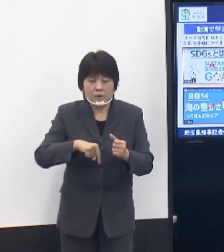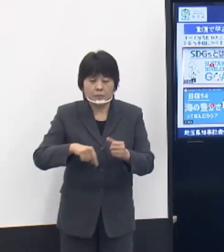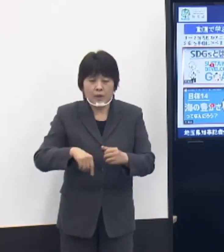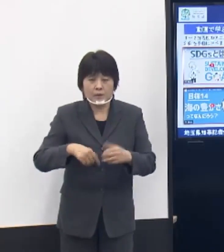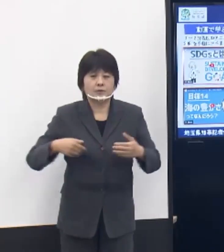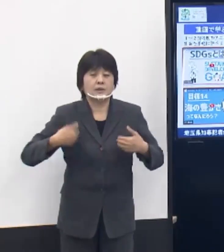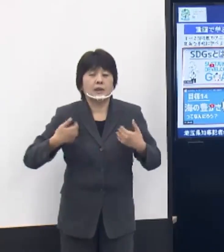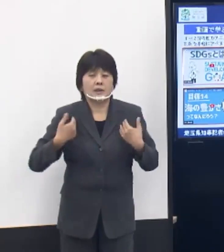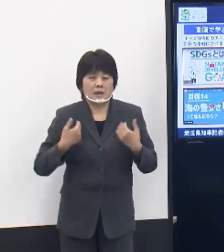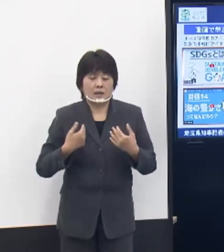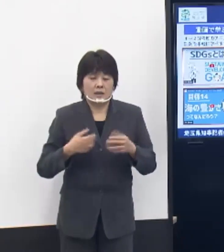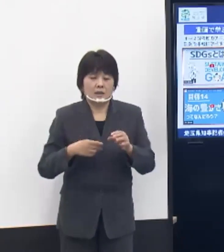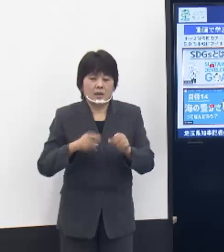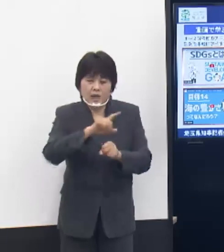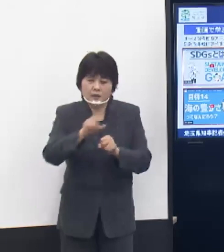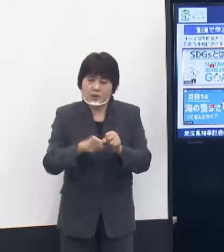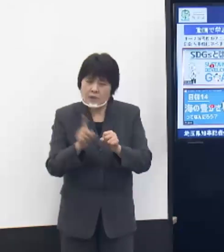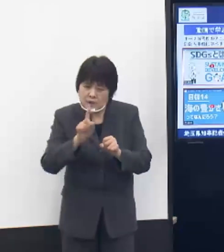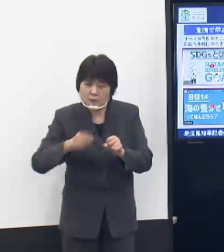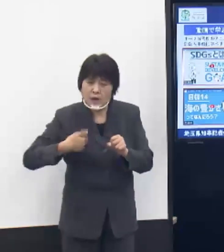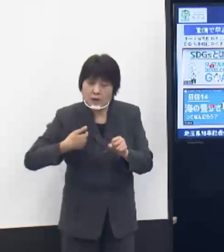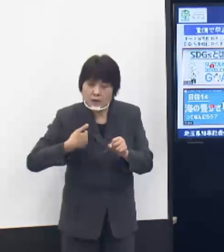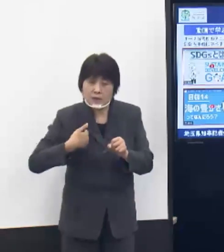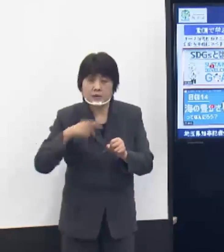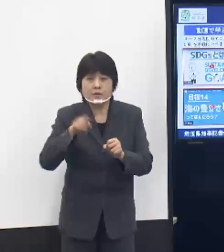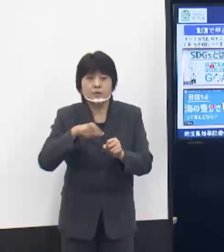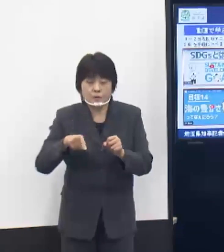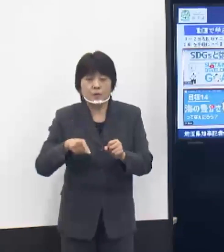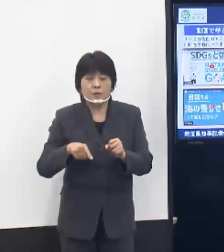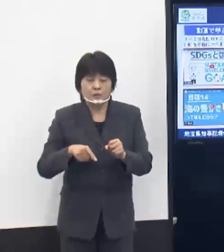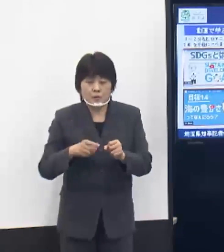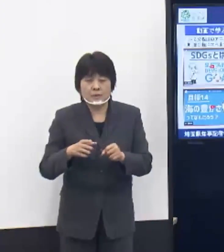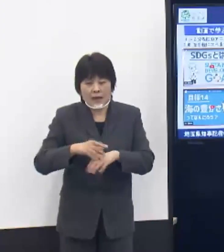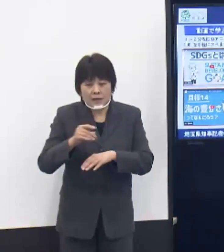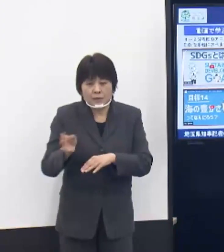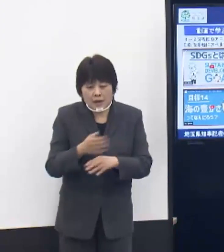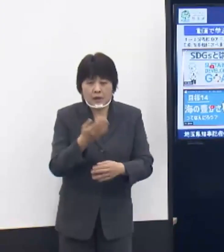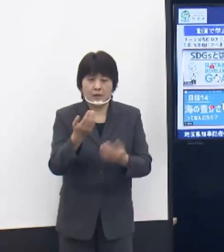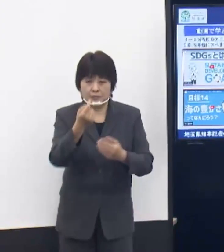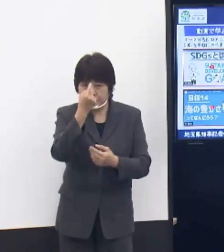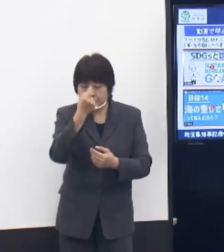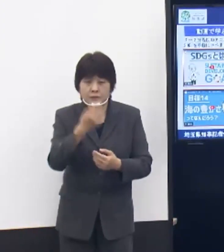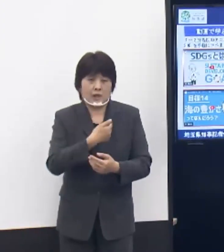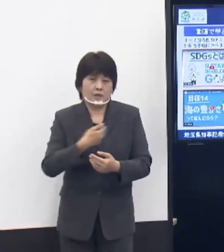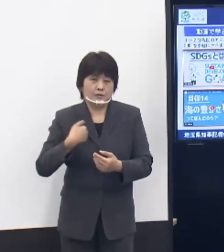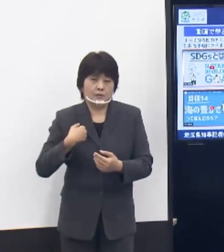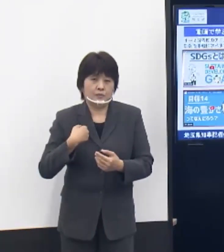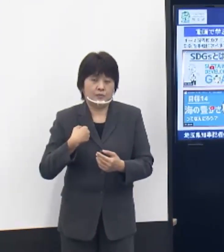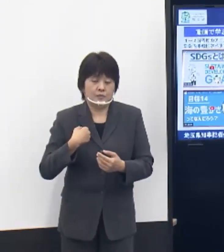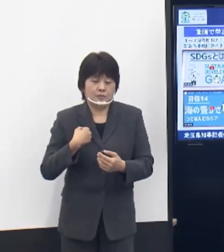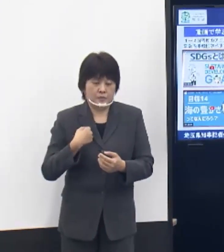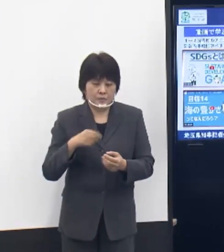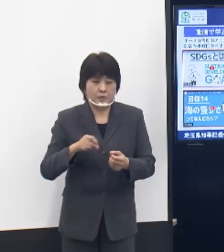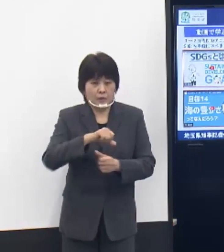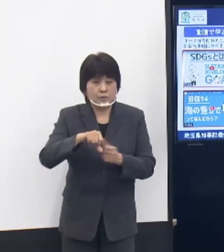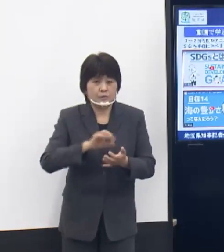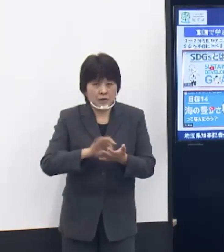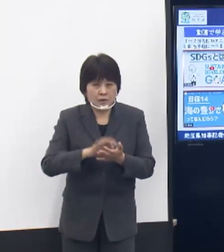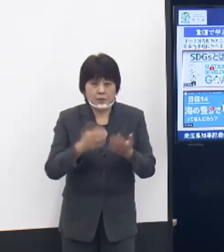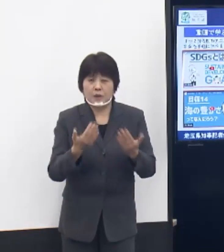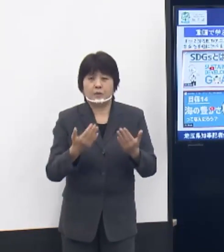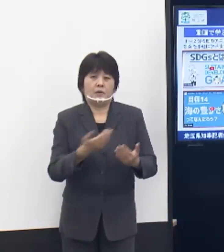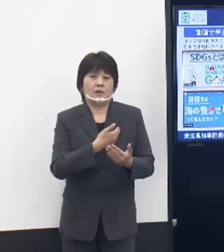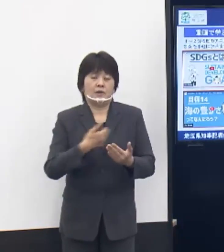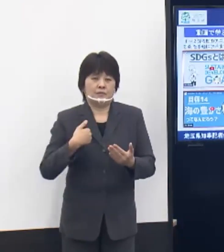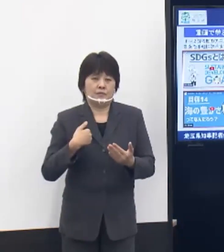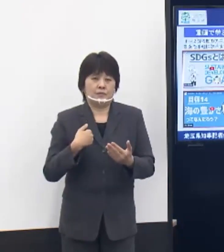でない方でも一から学ぶことができるものとなっており、 SDGs の全容をこのアプリで知ることができます。これから